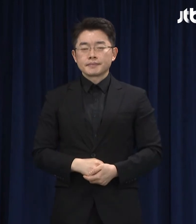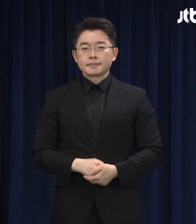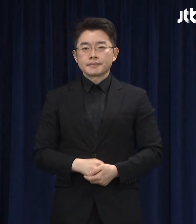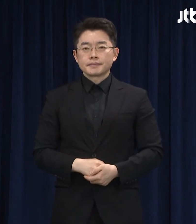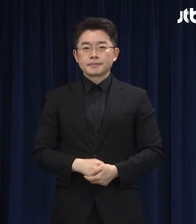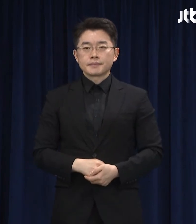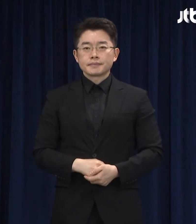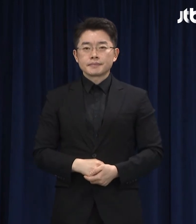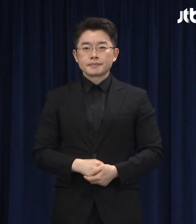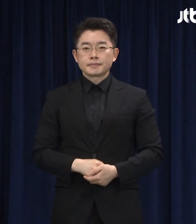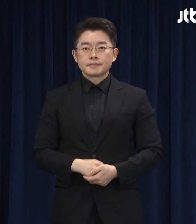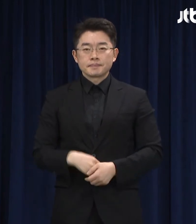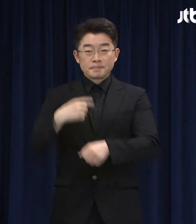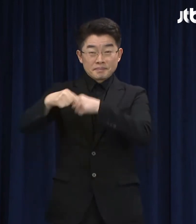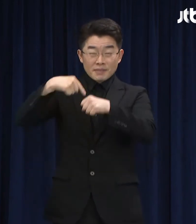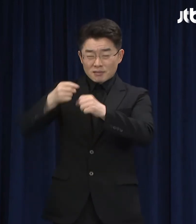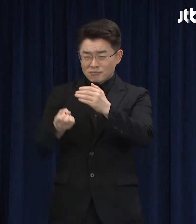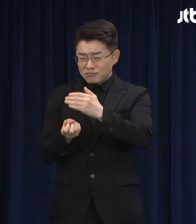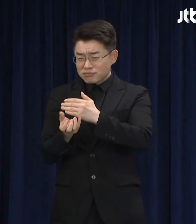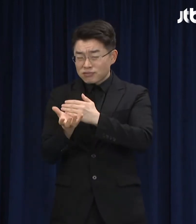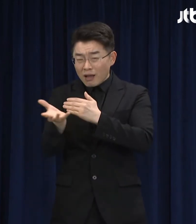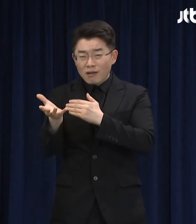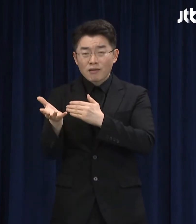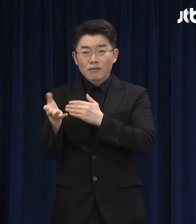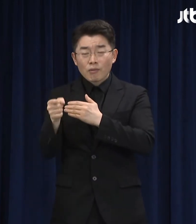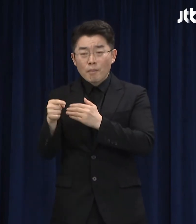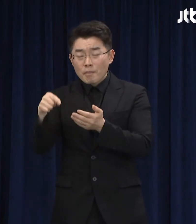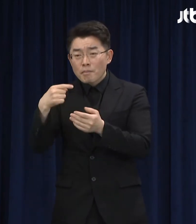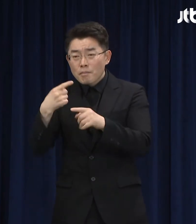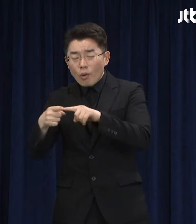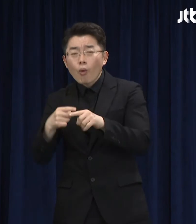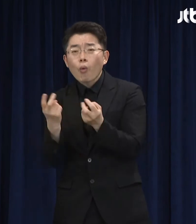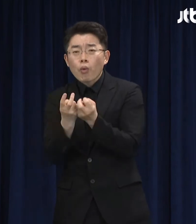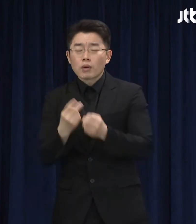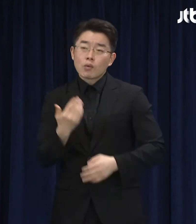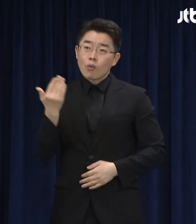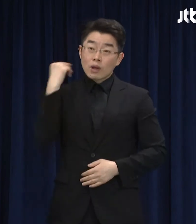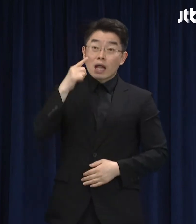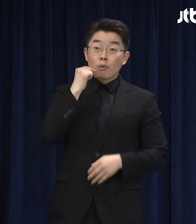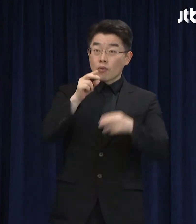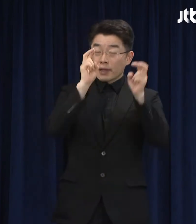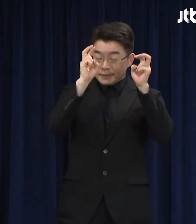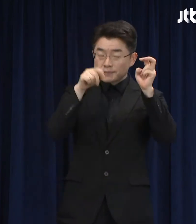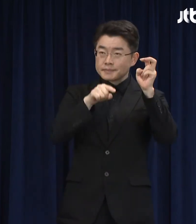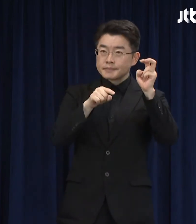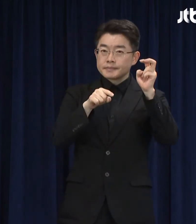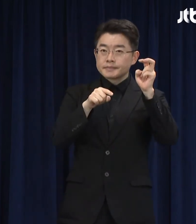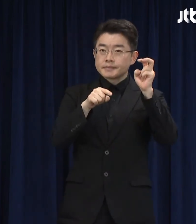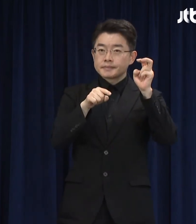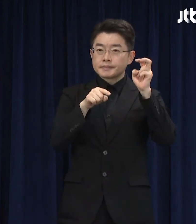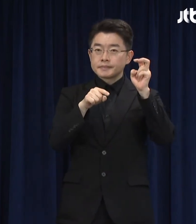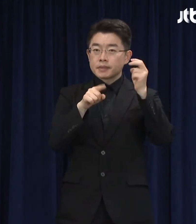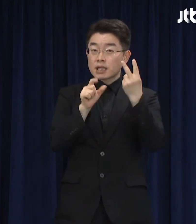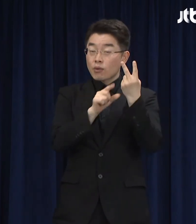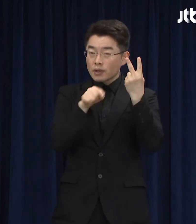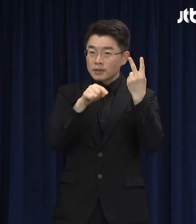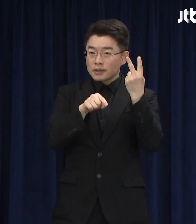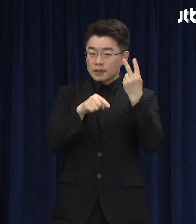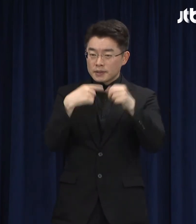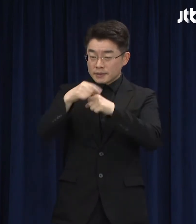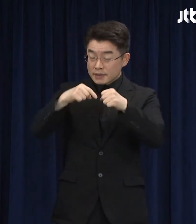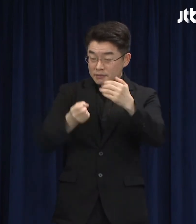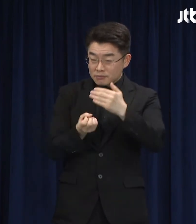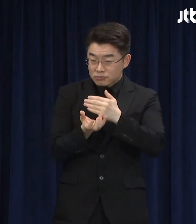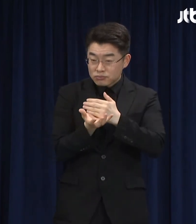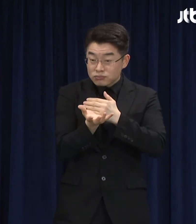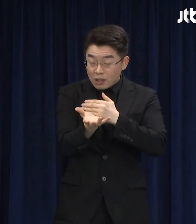특히 방사선 영향평가는 도쿄전력이 올 2월, 23년 2월에 방사선